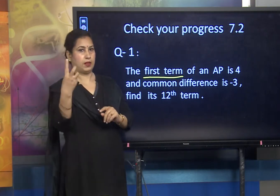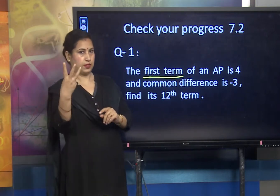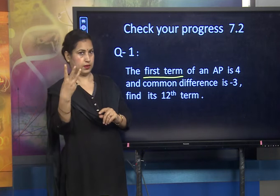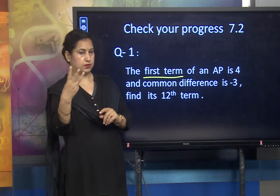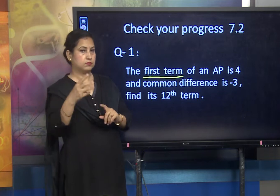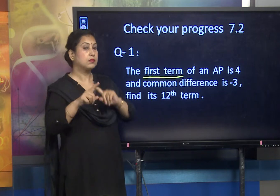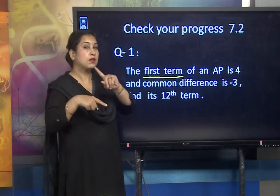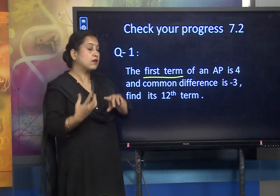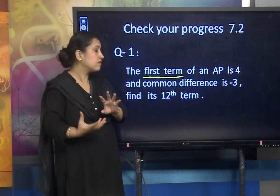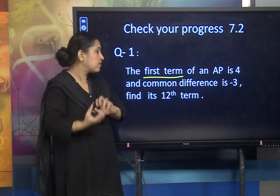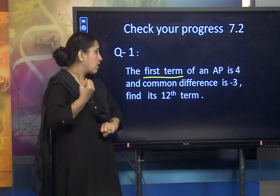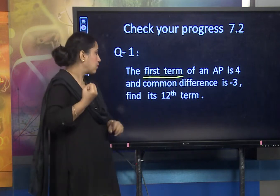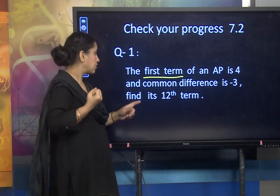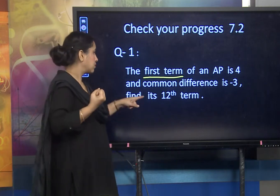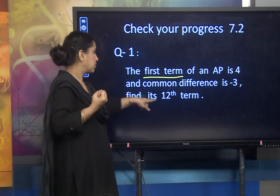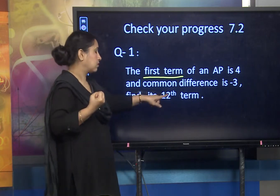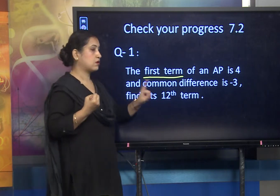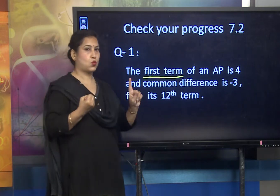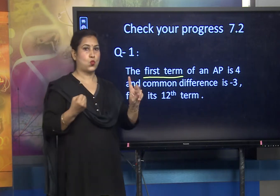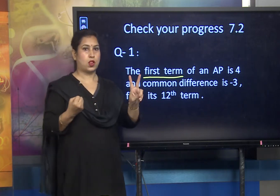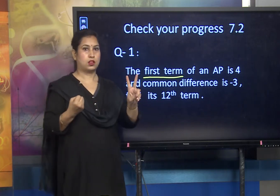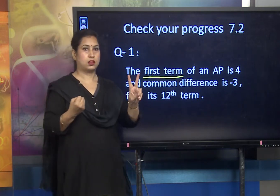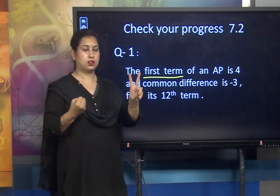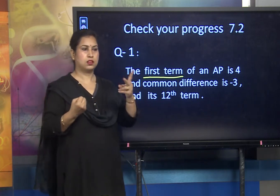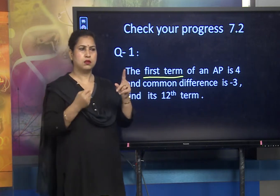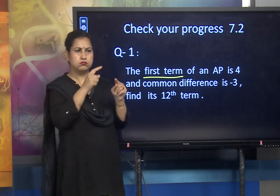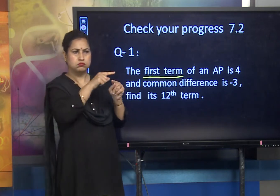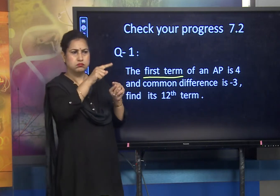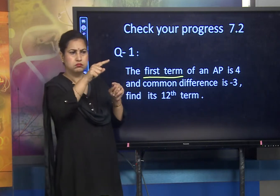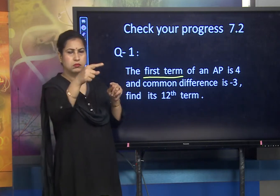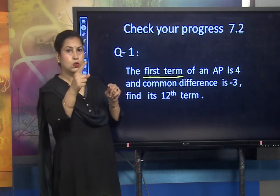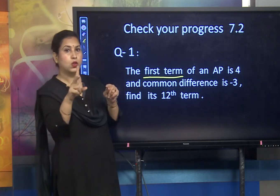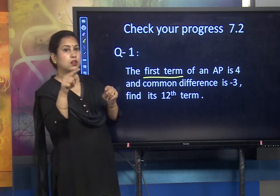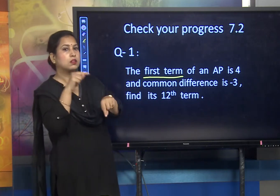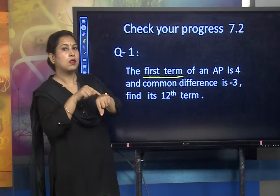है -3 है। हमें 12th टर्म पता करना है।